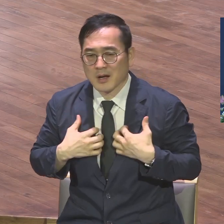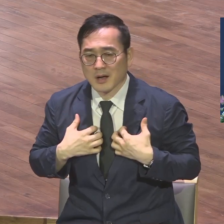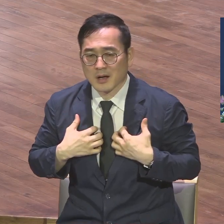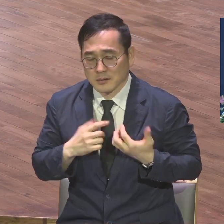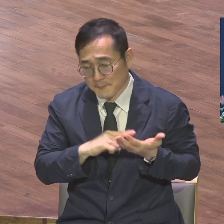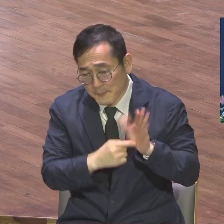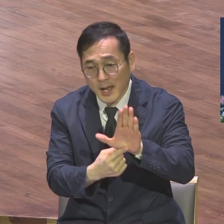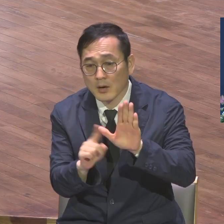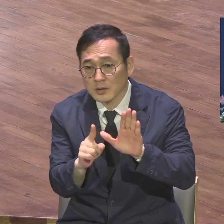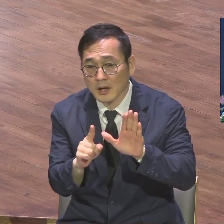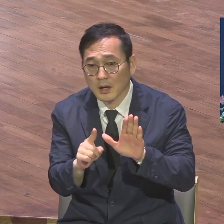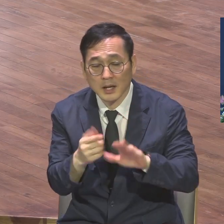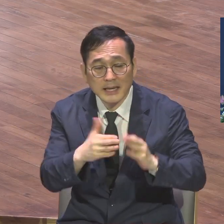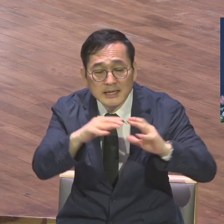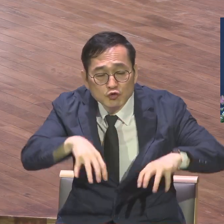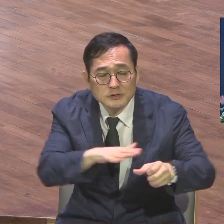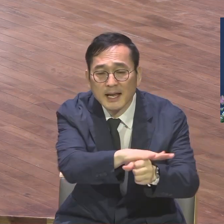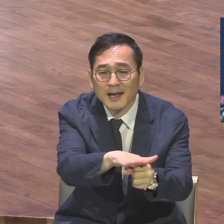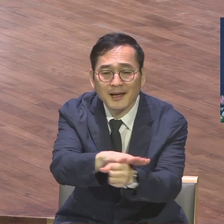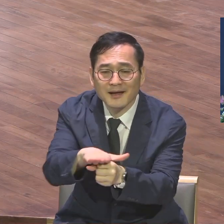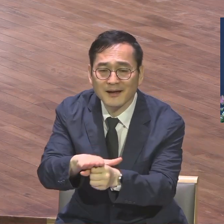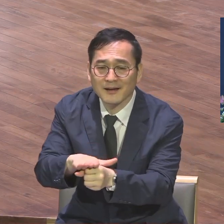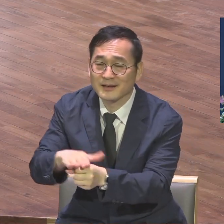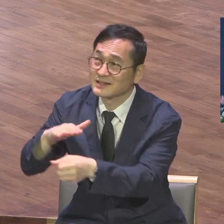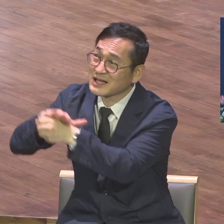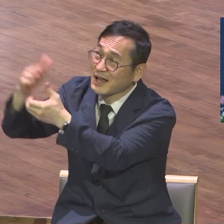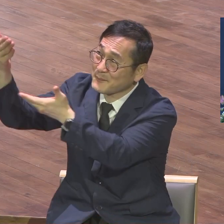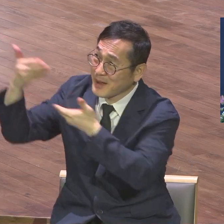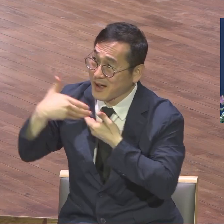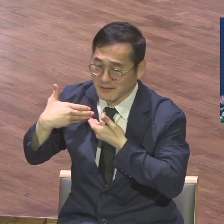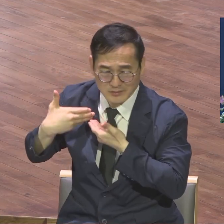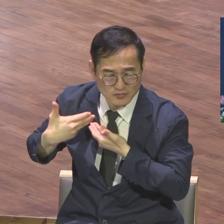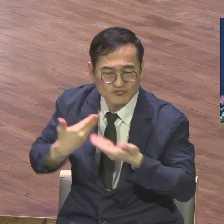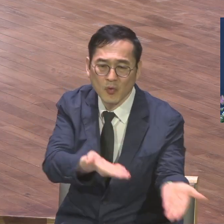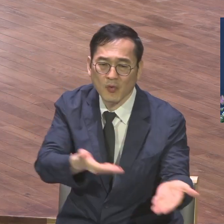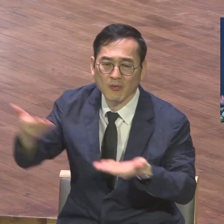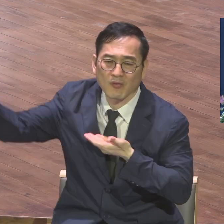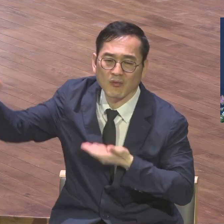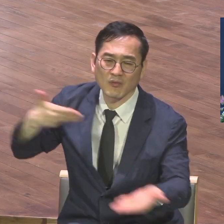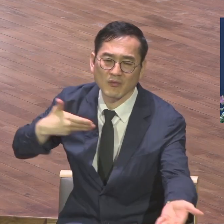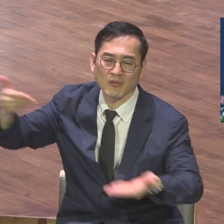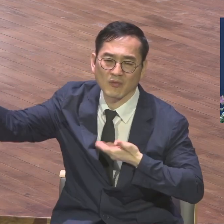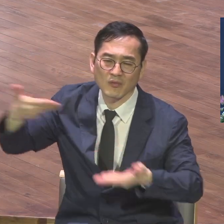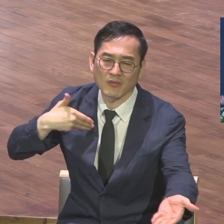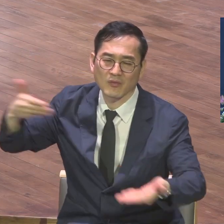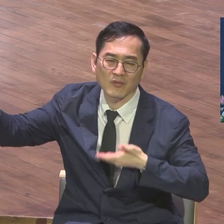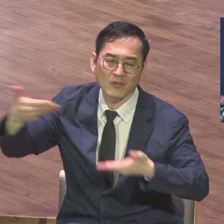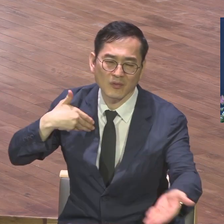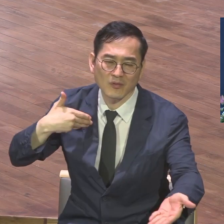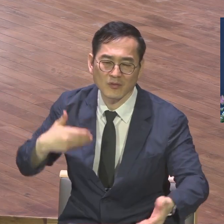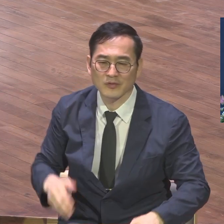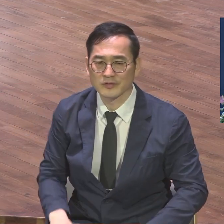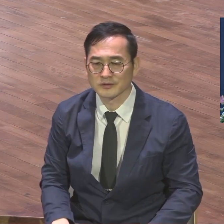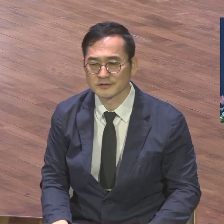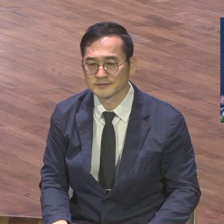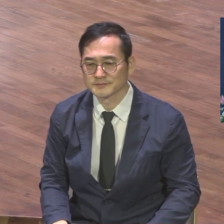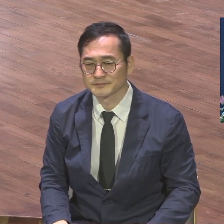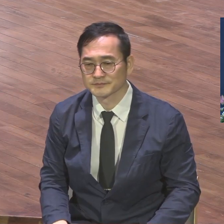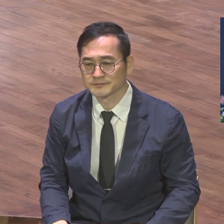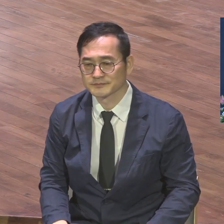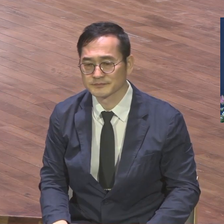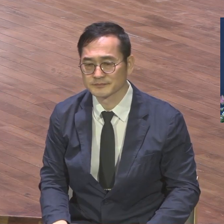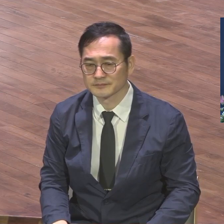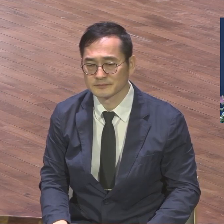되느냐? 이웃 사랑으로 나타나야 돼요. 이웃 사랑, 옆에 사람, 성도들 간에 서로 가족은 말할 것도